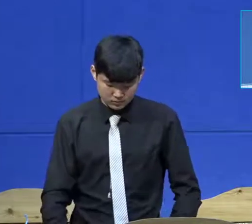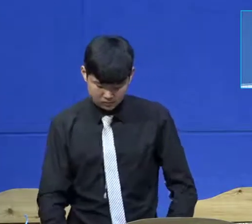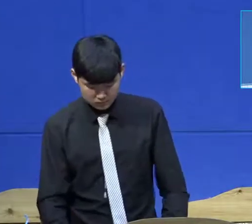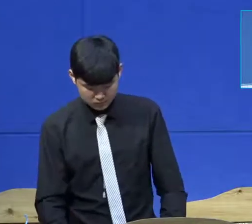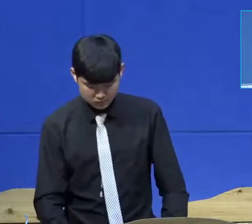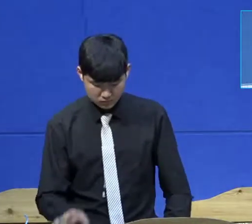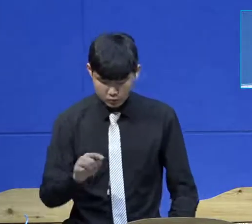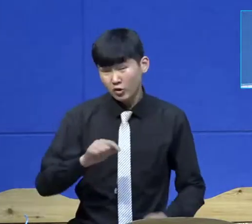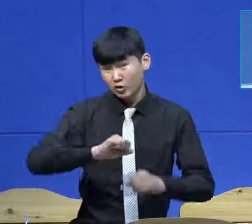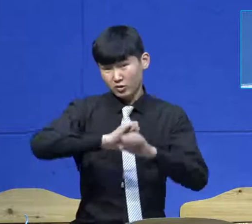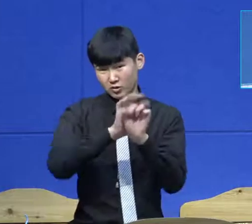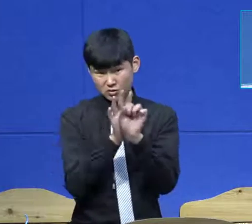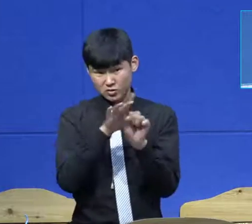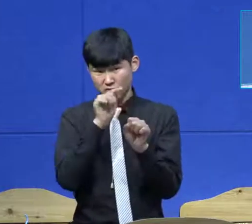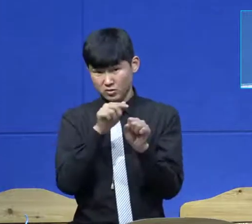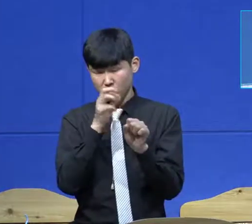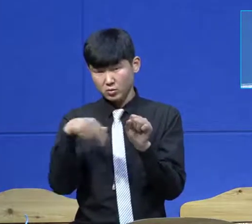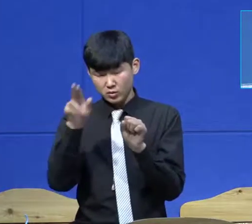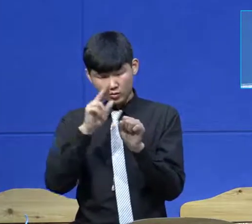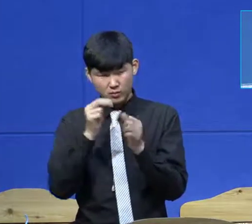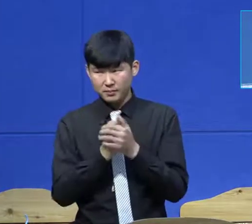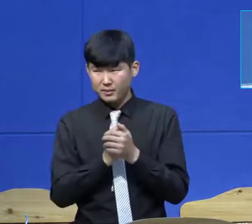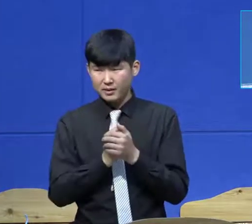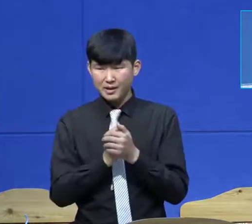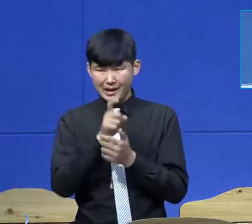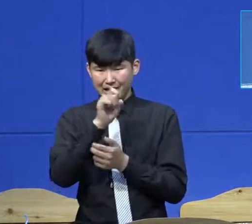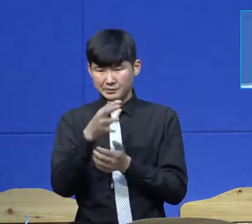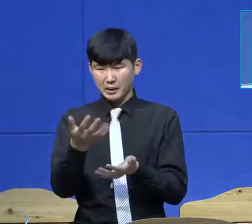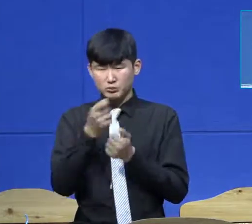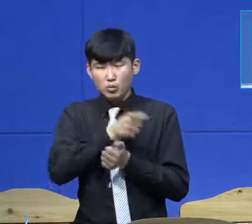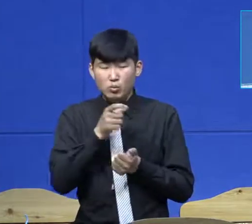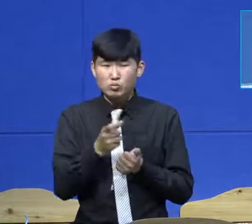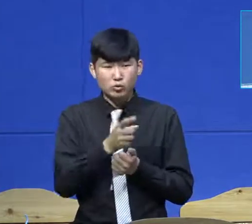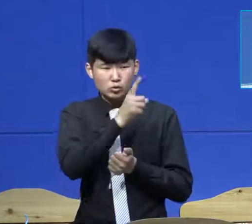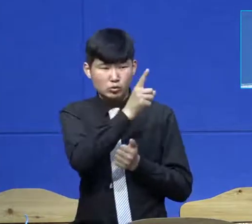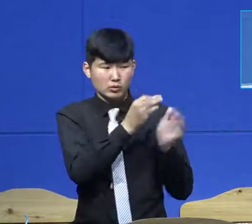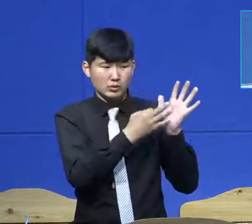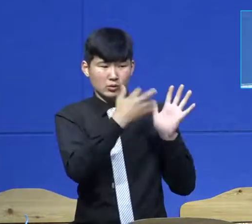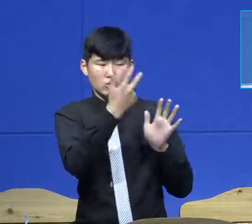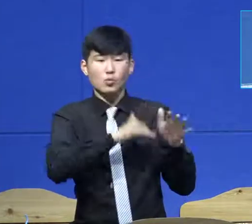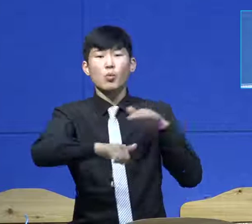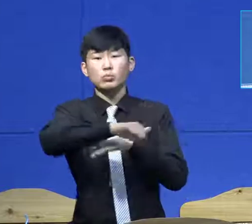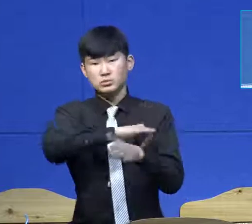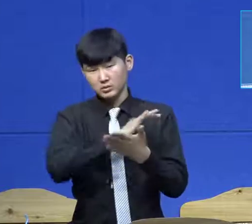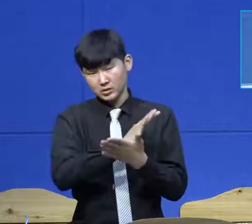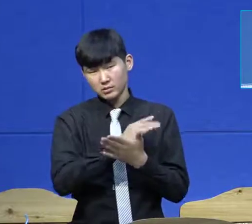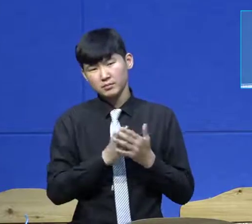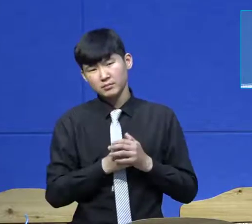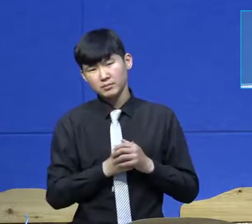Одоо коронавигоос болоод халдварт авсан улс нийтдээ 183 улс байж байгаа.